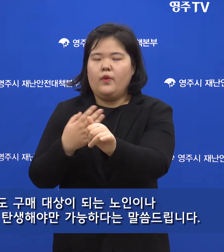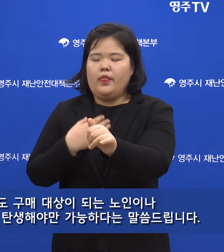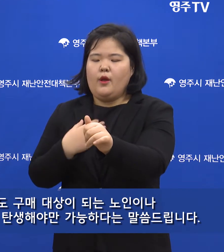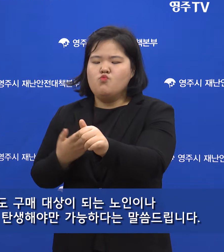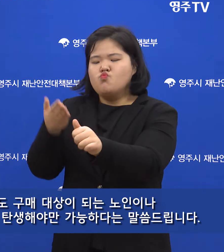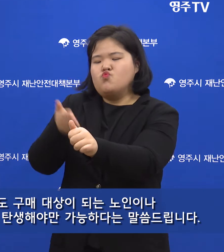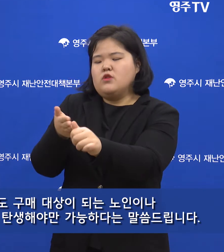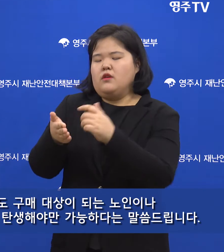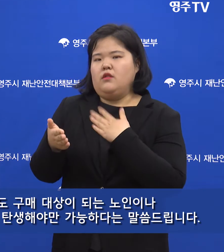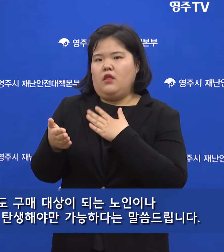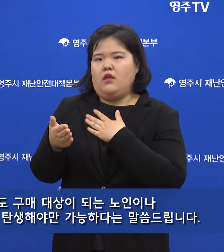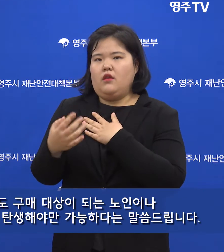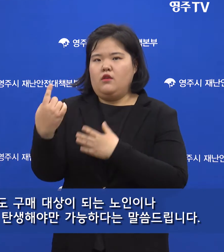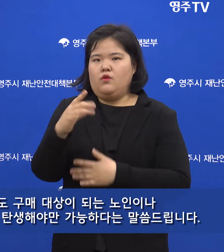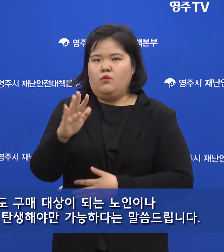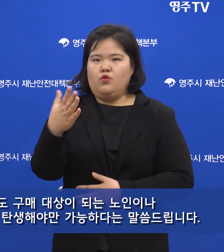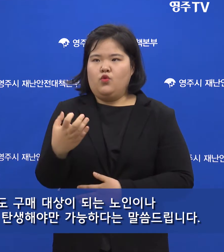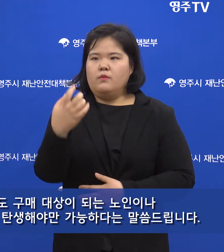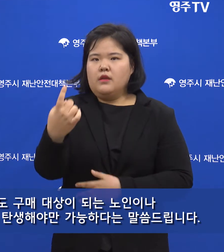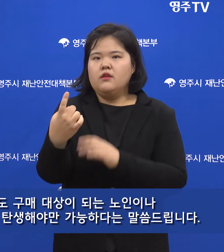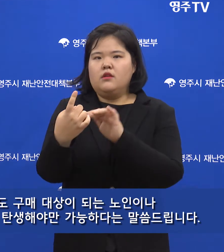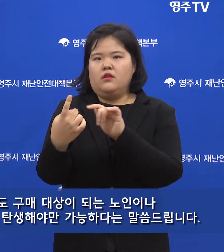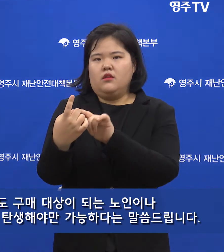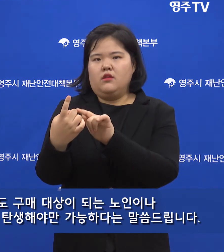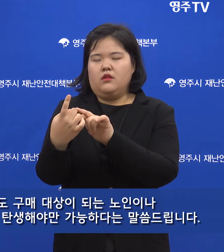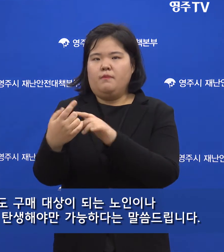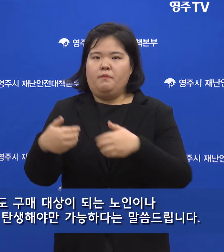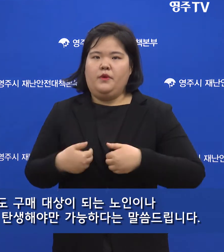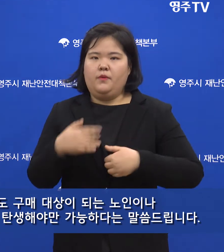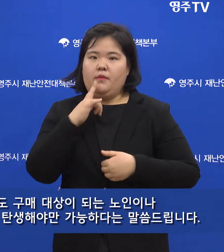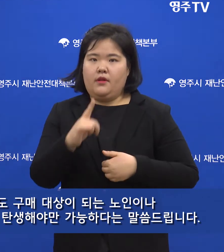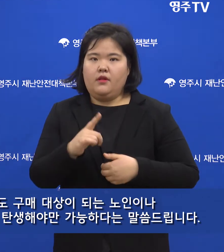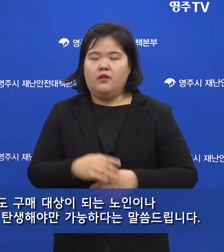탄생해야만 가능하다 이런 말씀을 좀